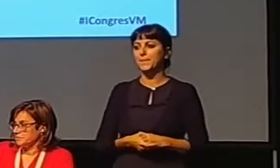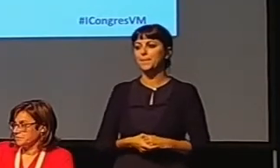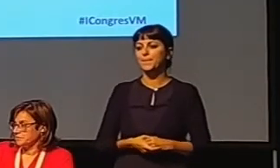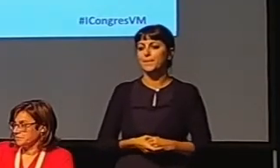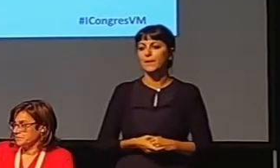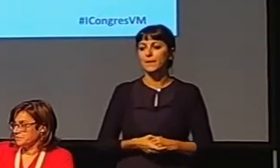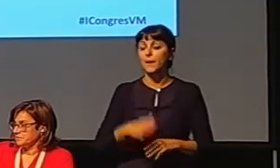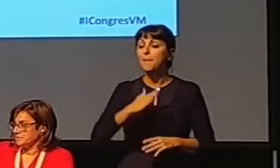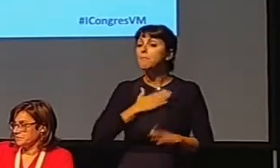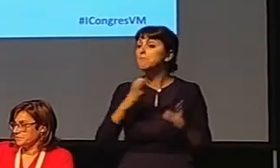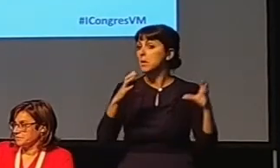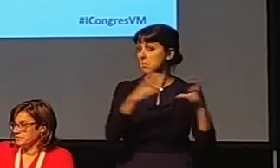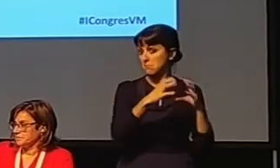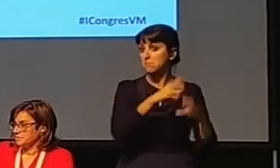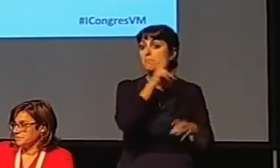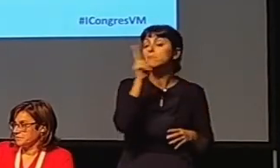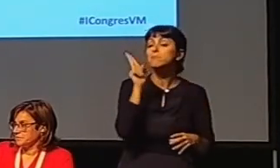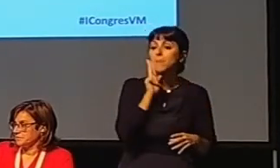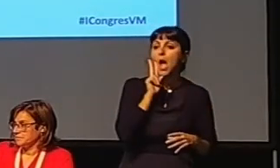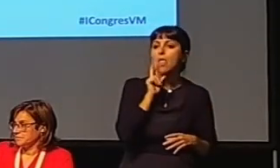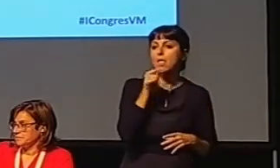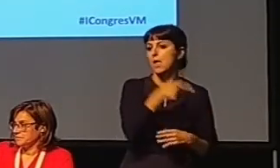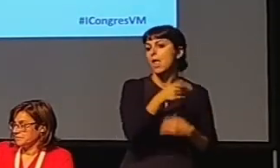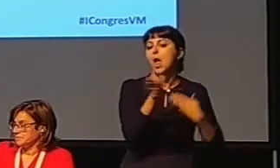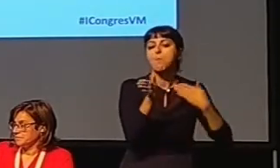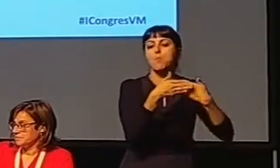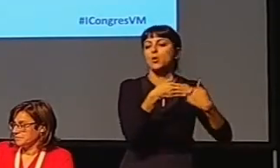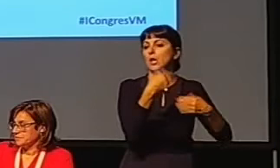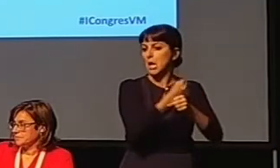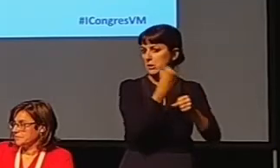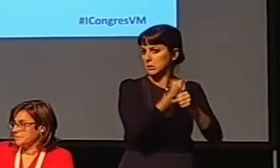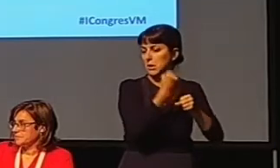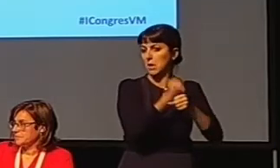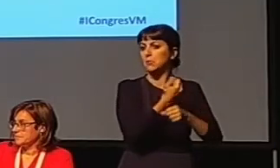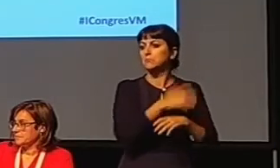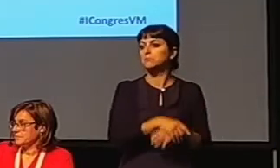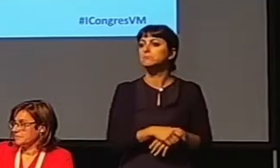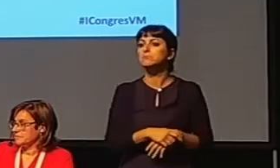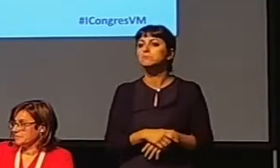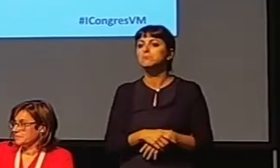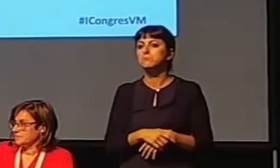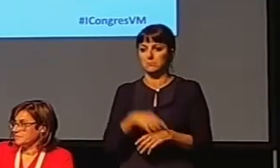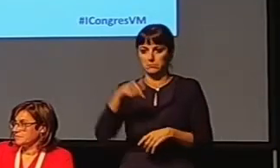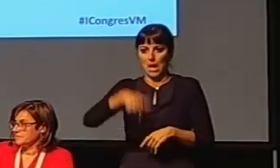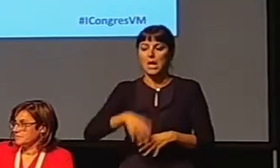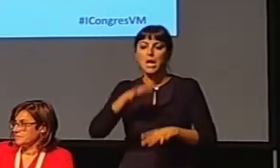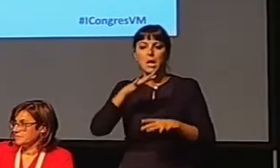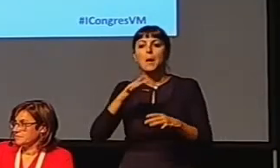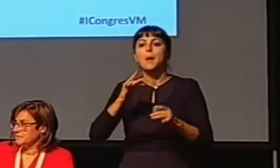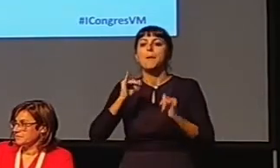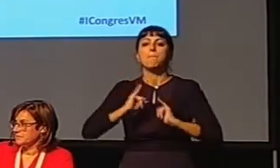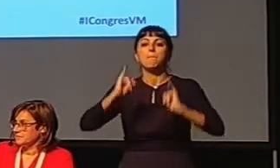era cosia, no? Era portera del passeig de Sant Joan, burguesia catalana.